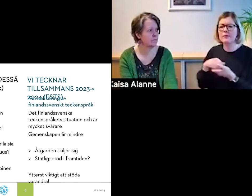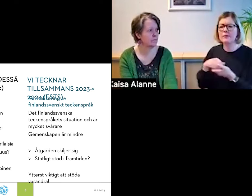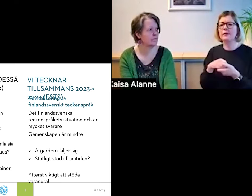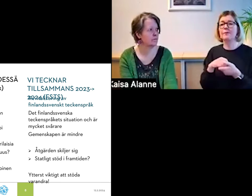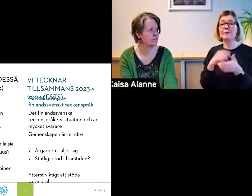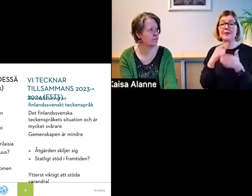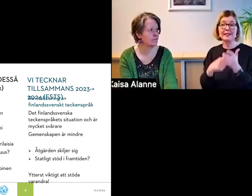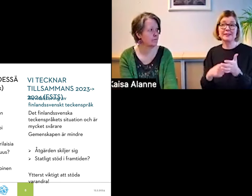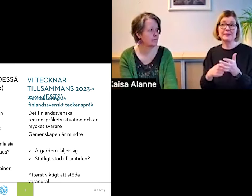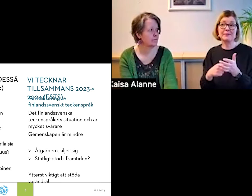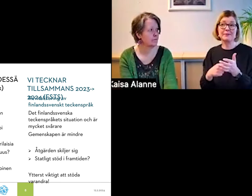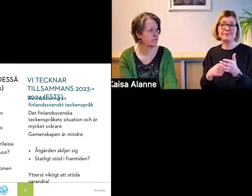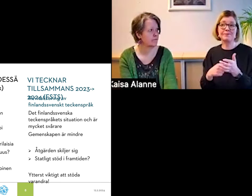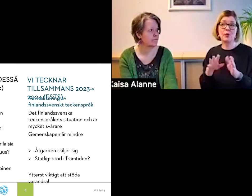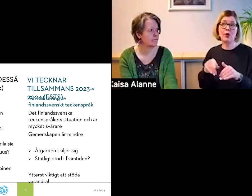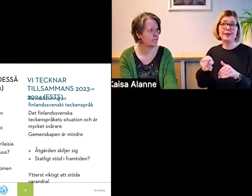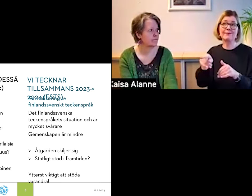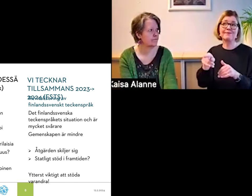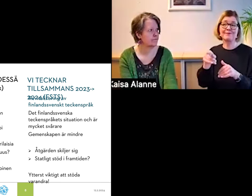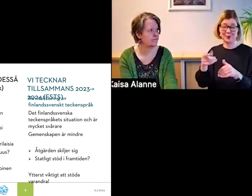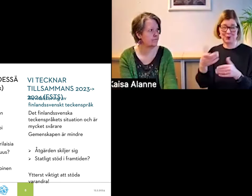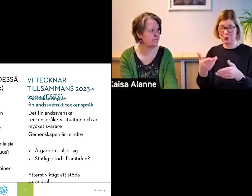jotakin, millä tavalla kerätään tietoa.